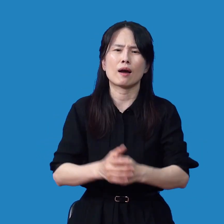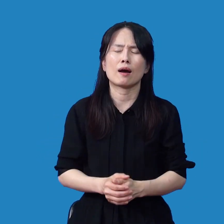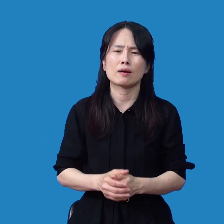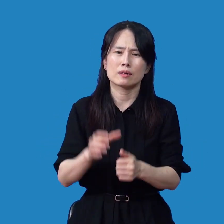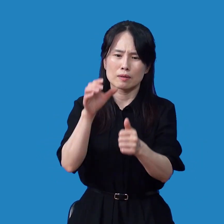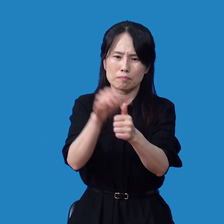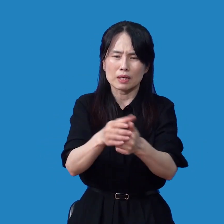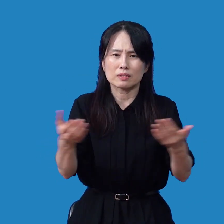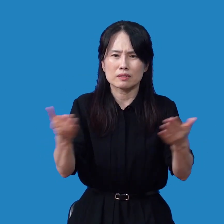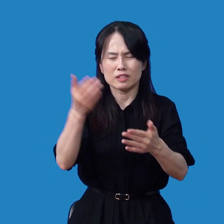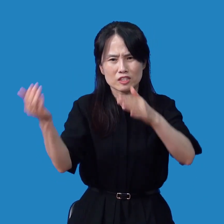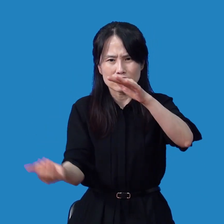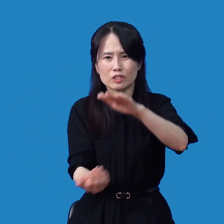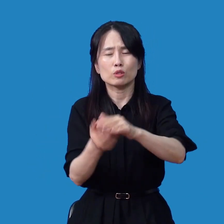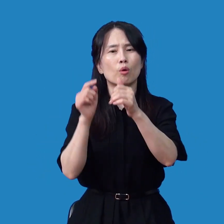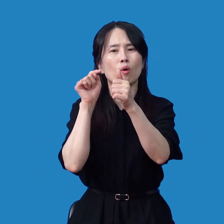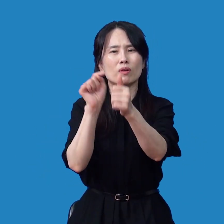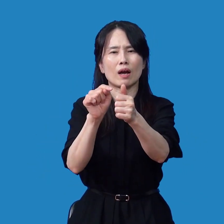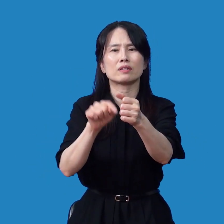뜻이죠.